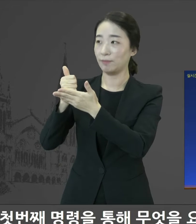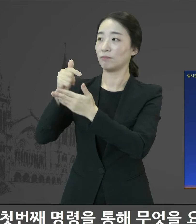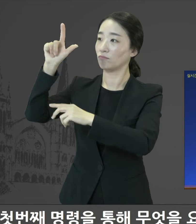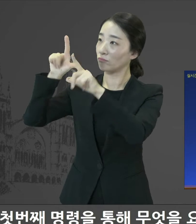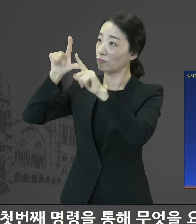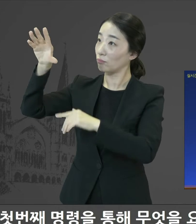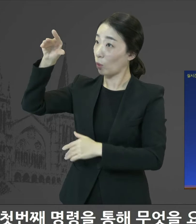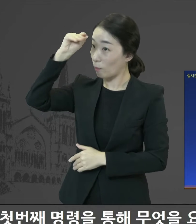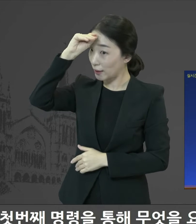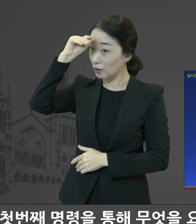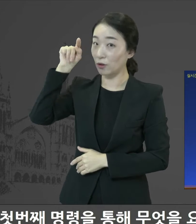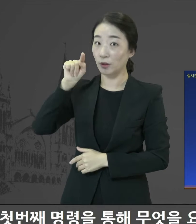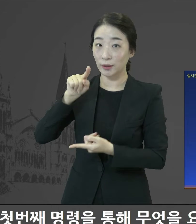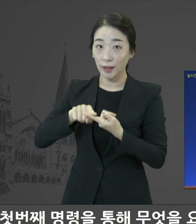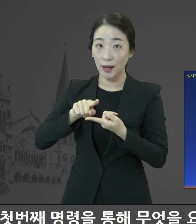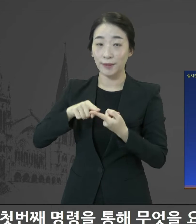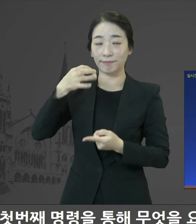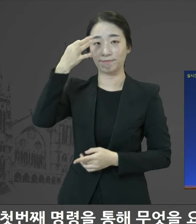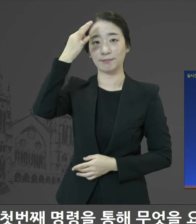하는 깨달음이